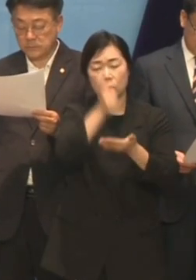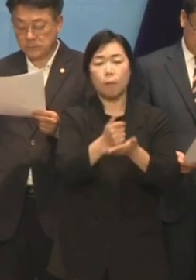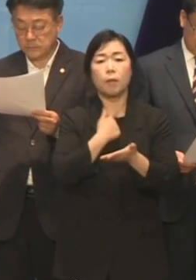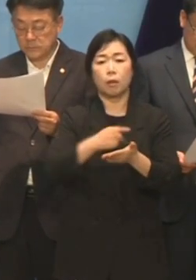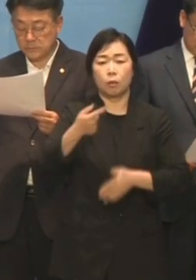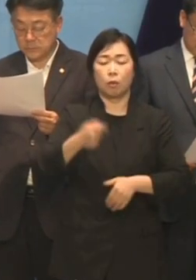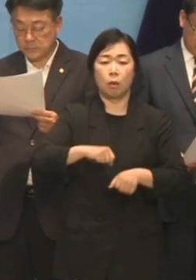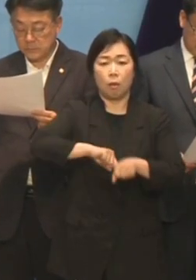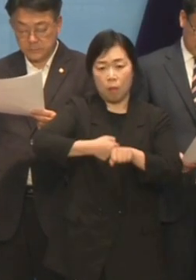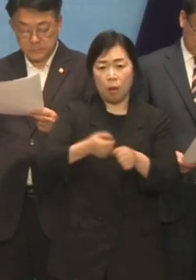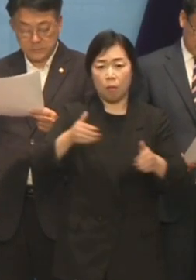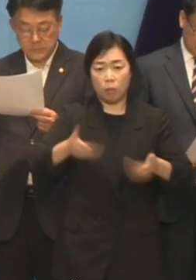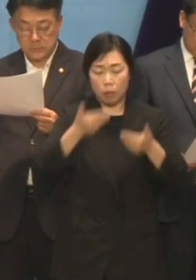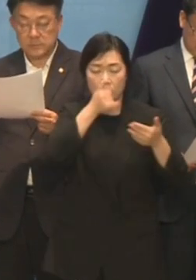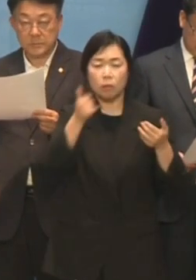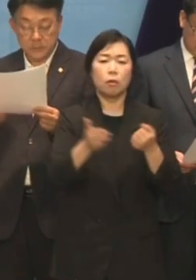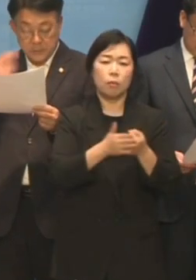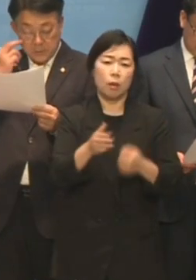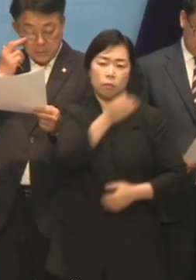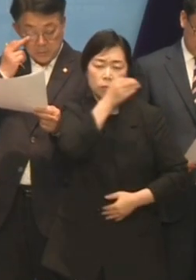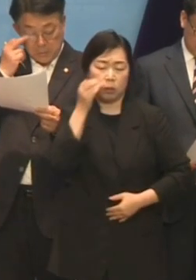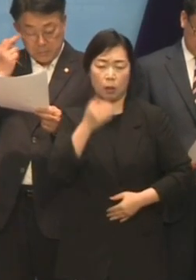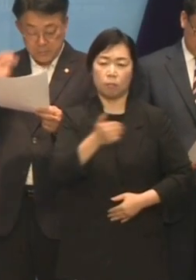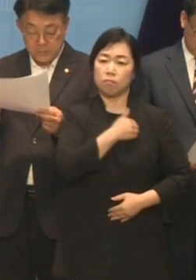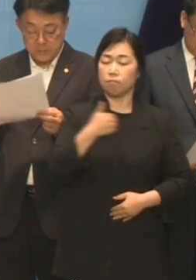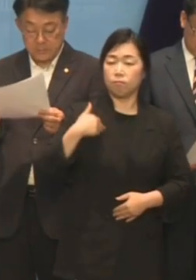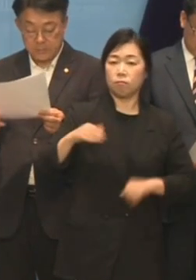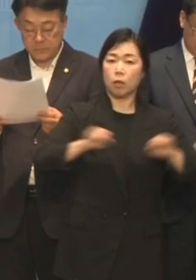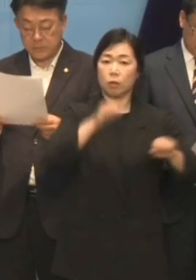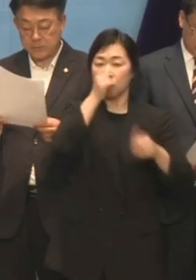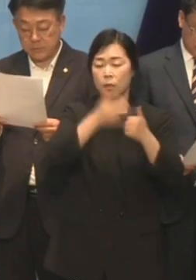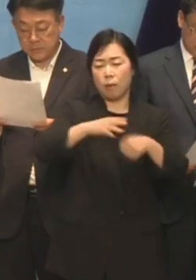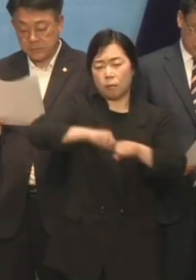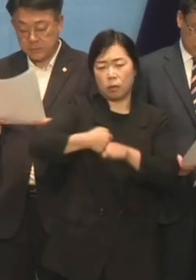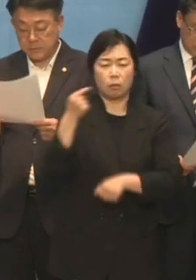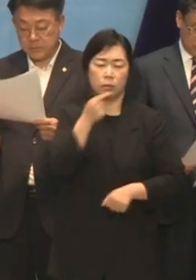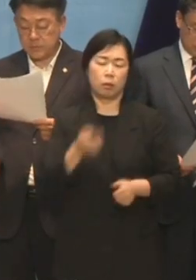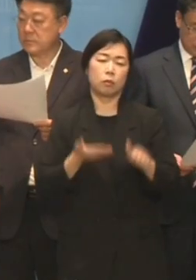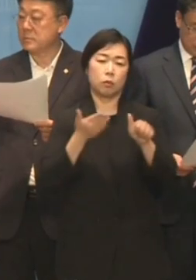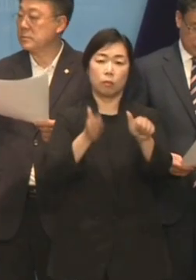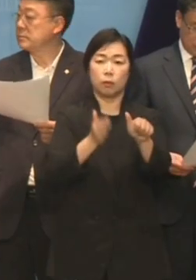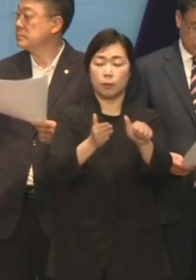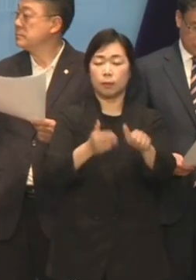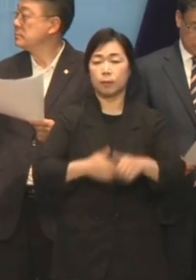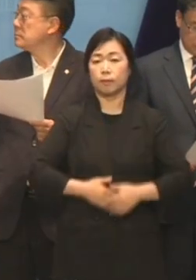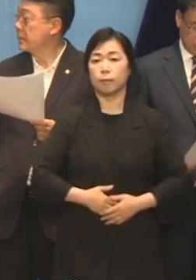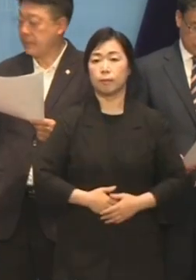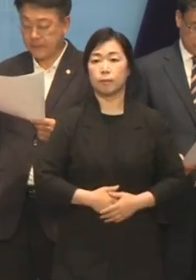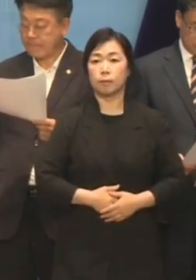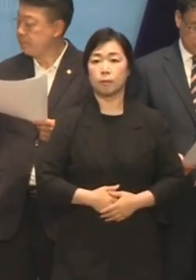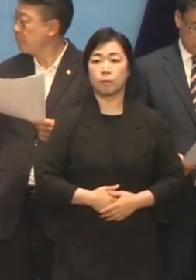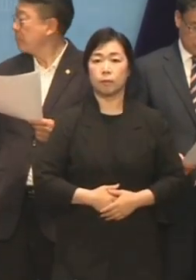재산을 아무렇지도 않게 빼앗아가는 전세사기범의 강력한 처벌을 원합니다.